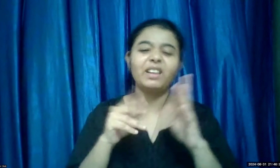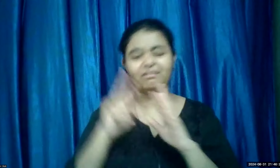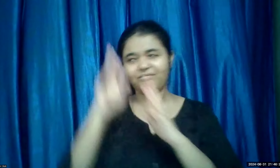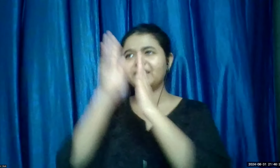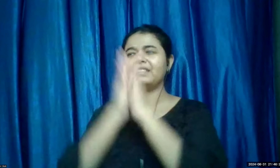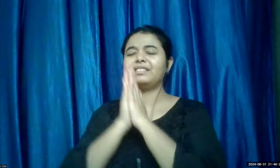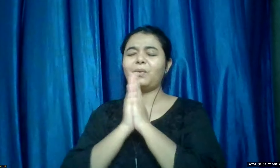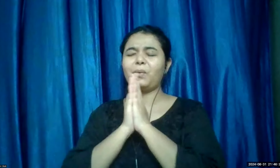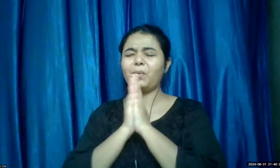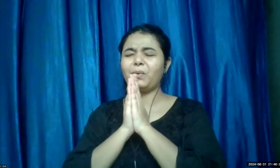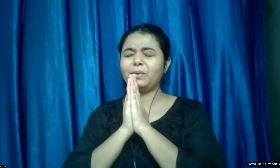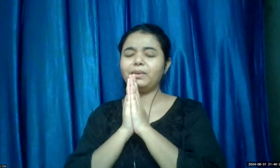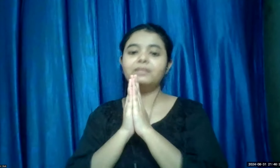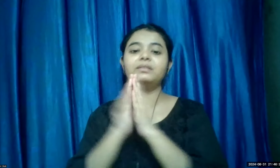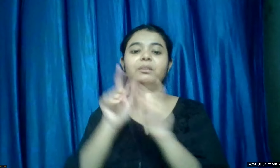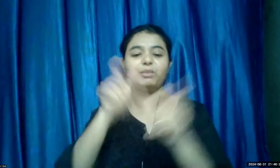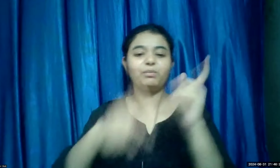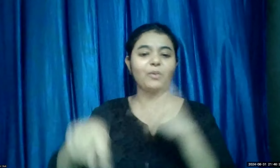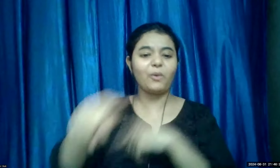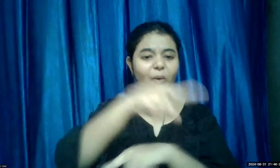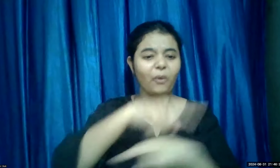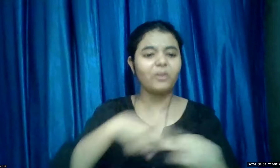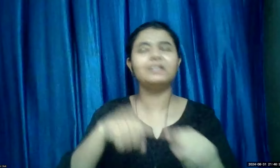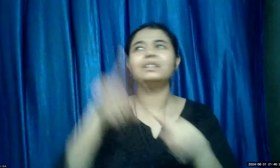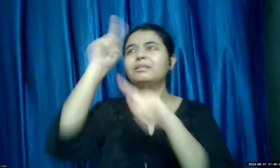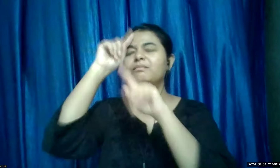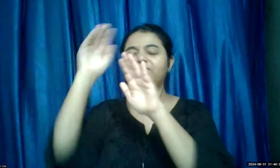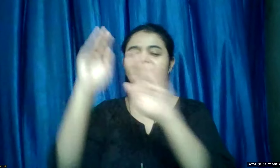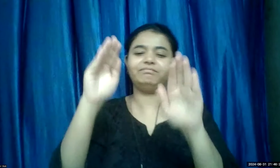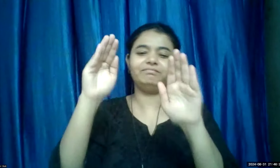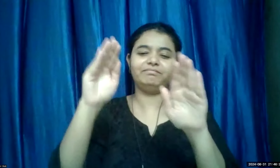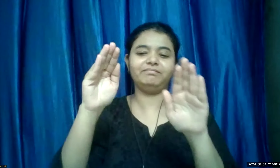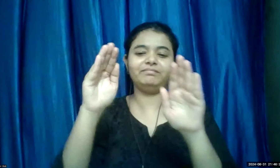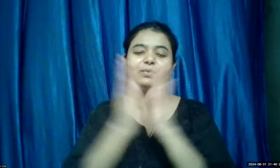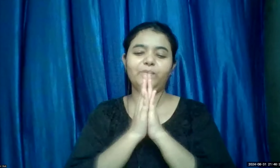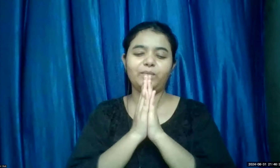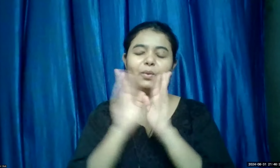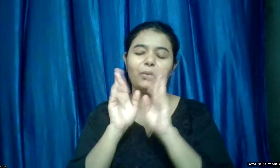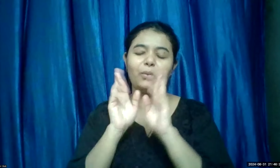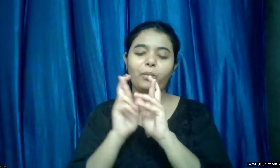करूंगा कि आप सबको भगवान की भक्ति मिले, उनकी कृपा प्राप्त करें,